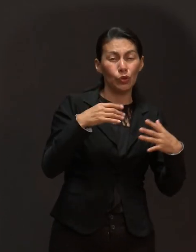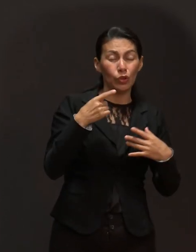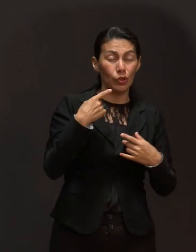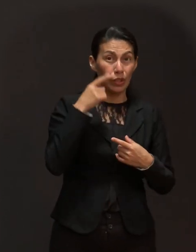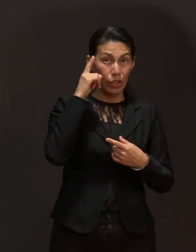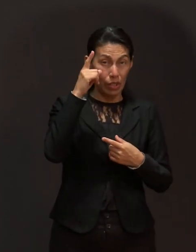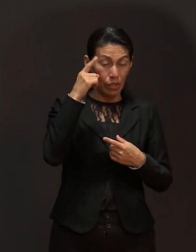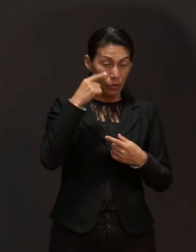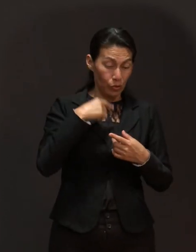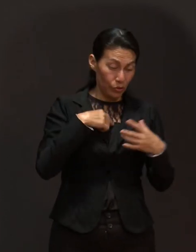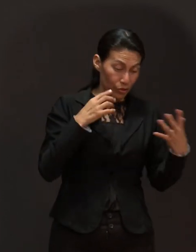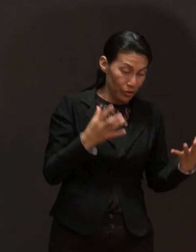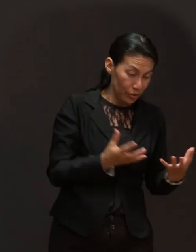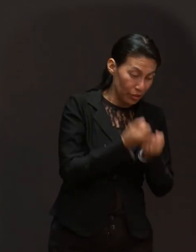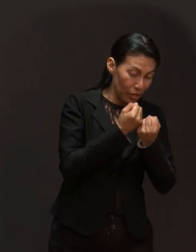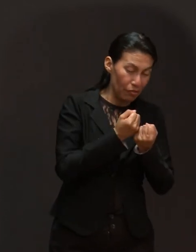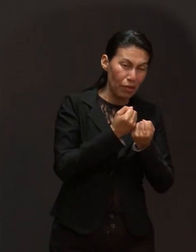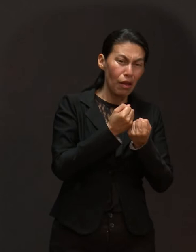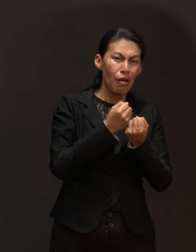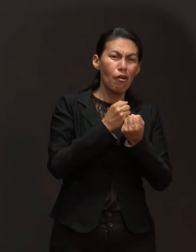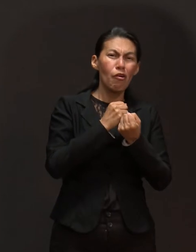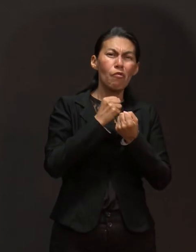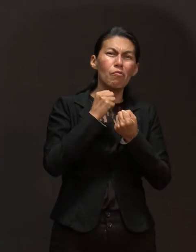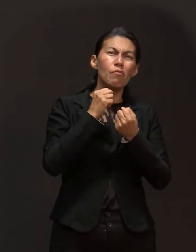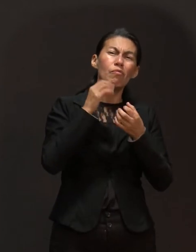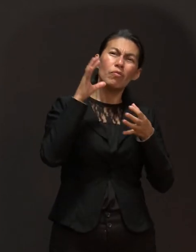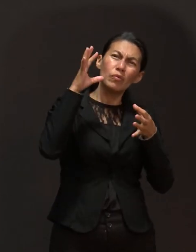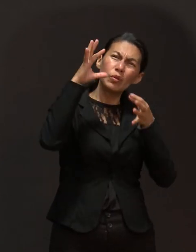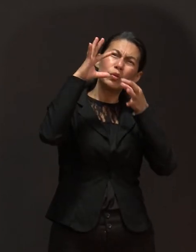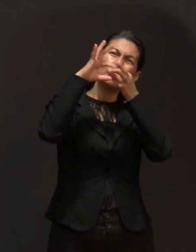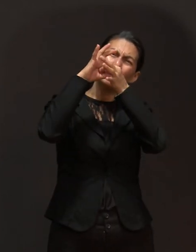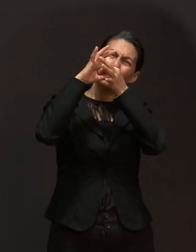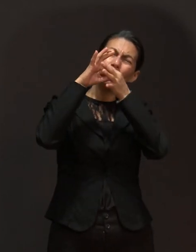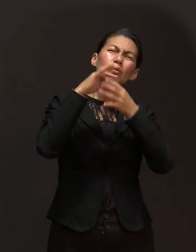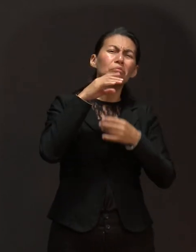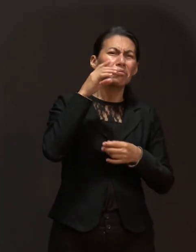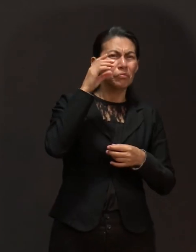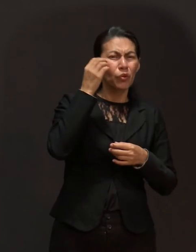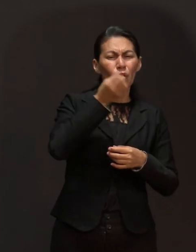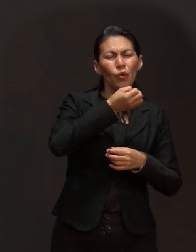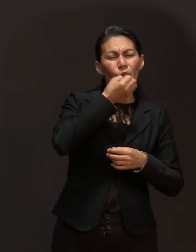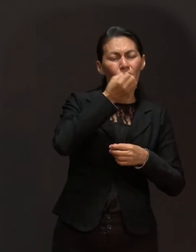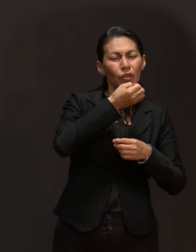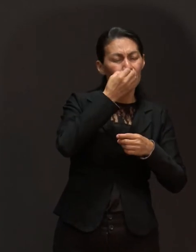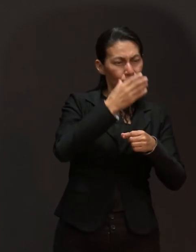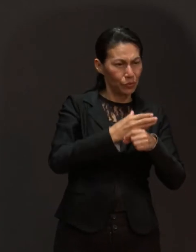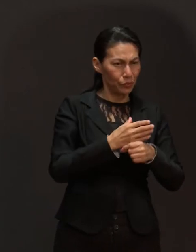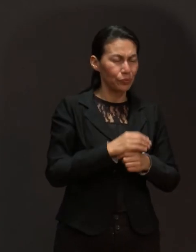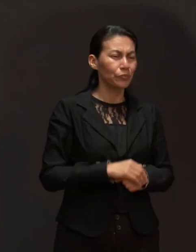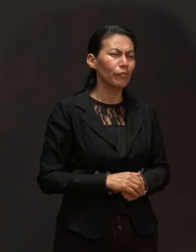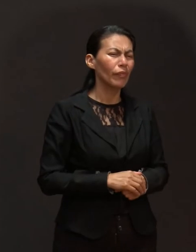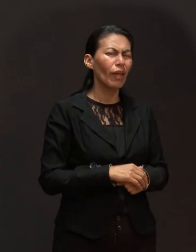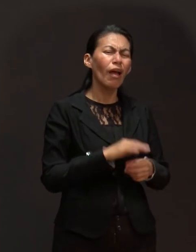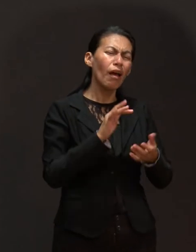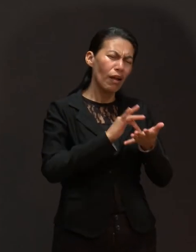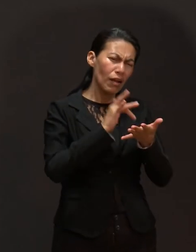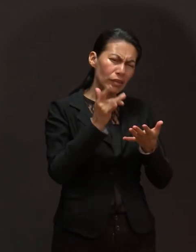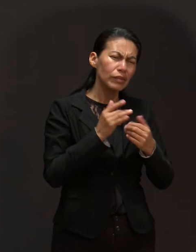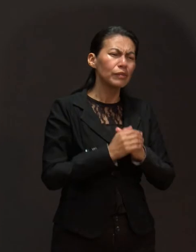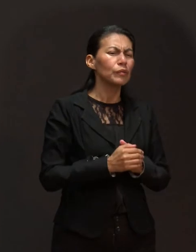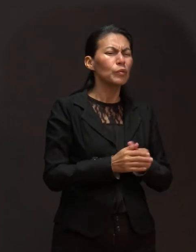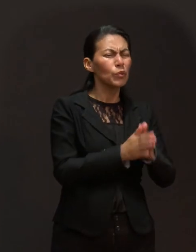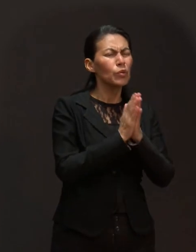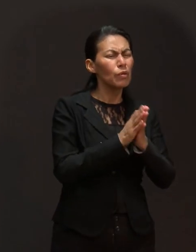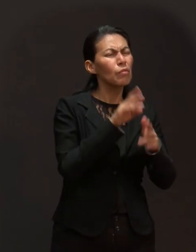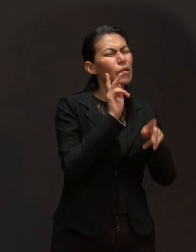el panorama, el camino directo al trono de Dios en oración. Gracias Eliana. Ahora,